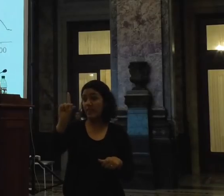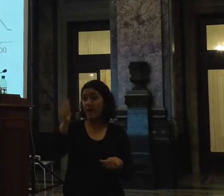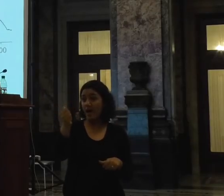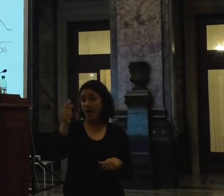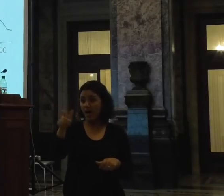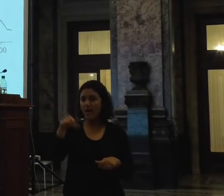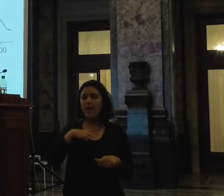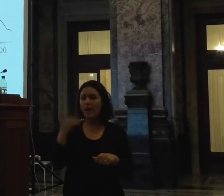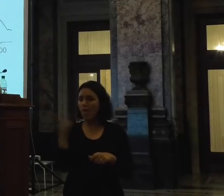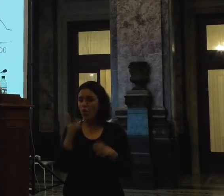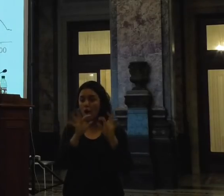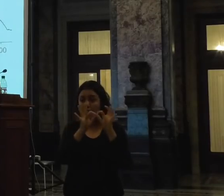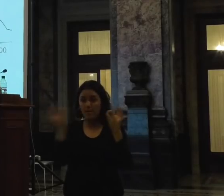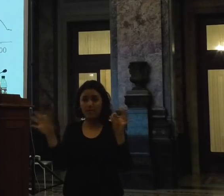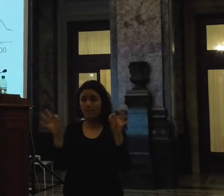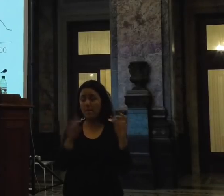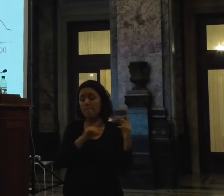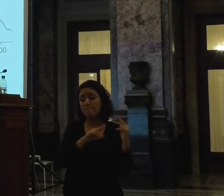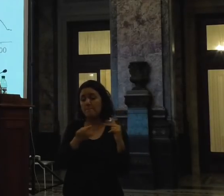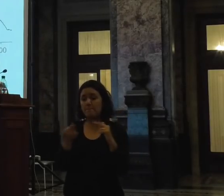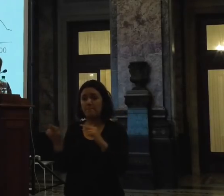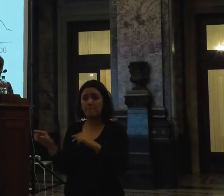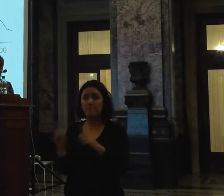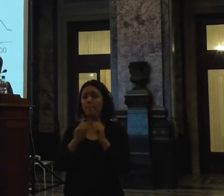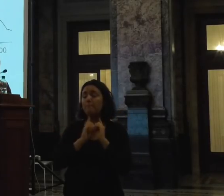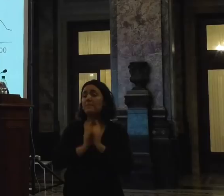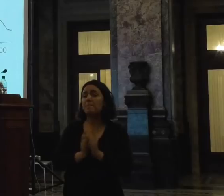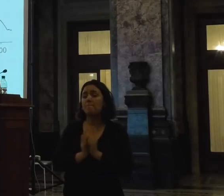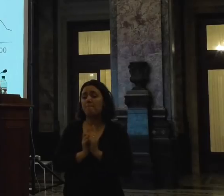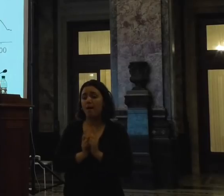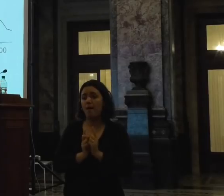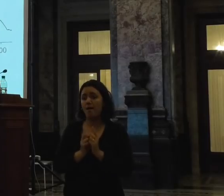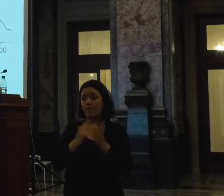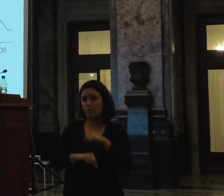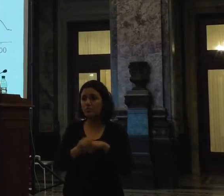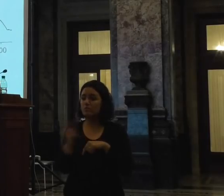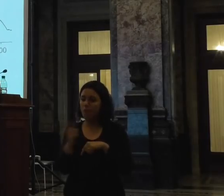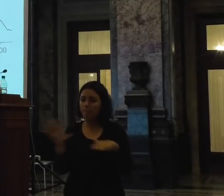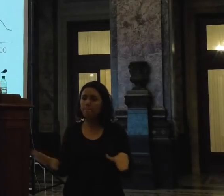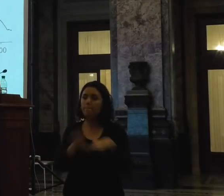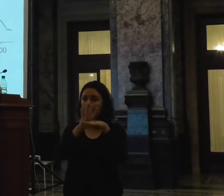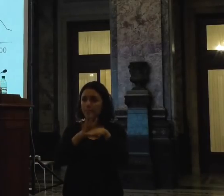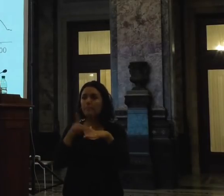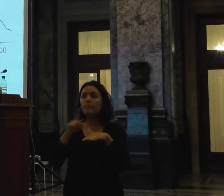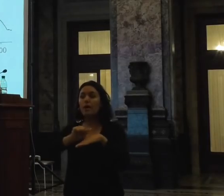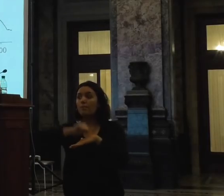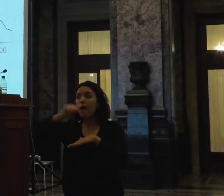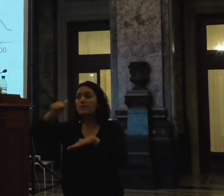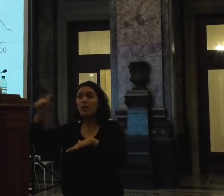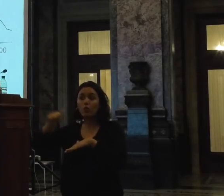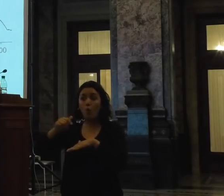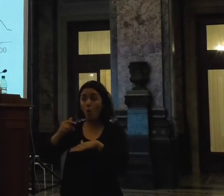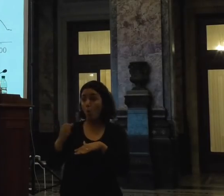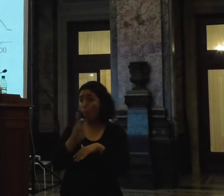líneas no difieren. Es decir, en este caso, correlacionan perfectamente el rendimiento que tienen, que